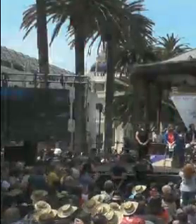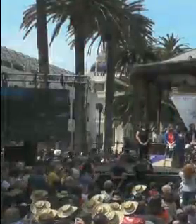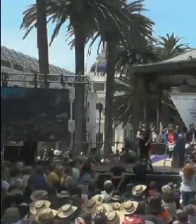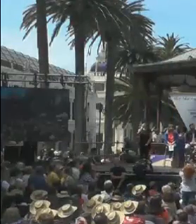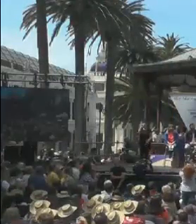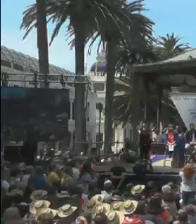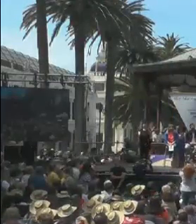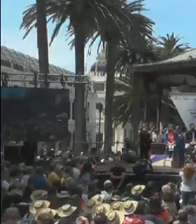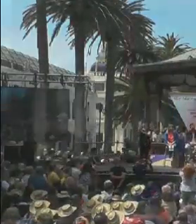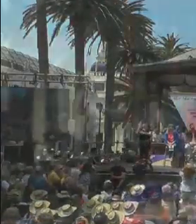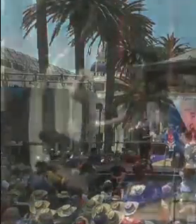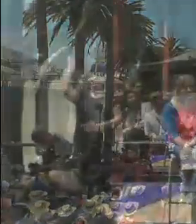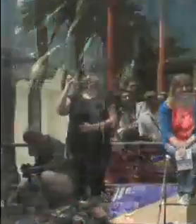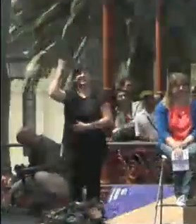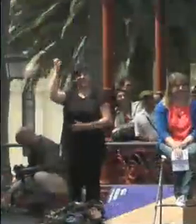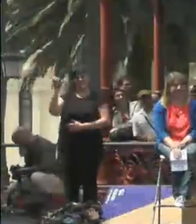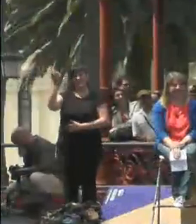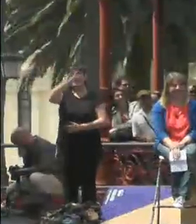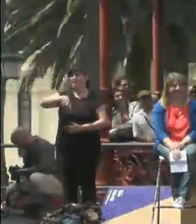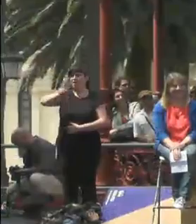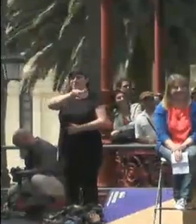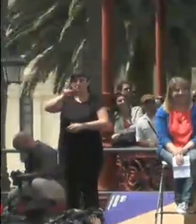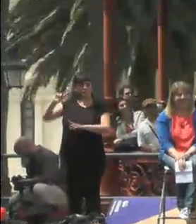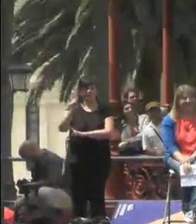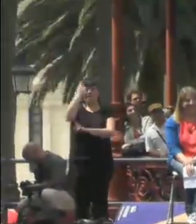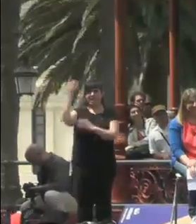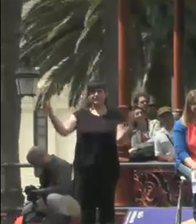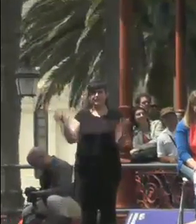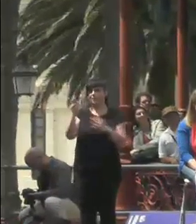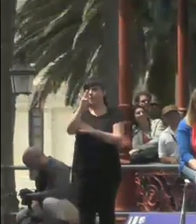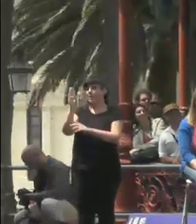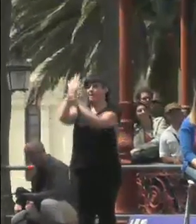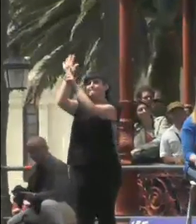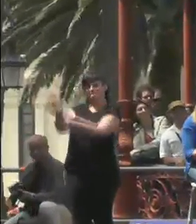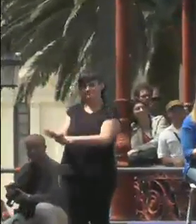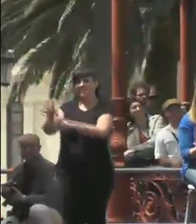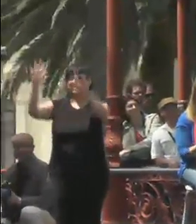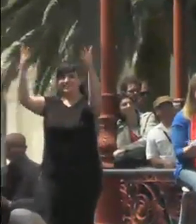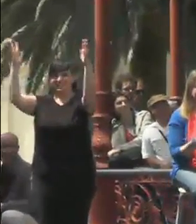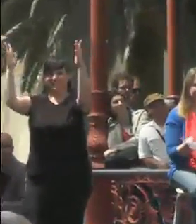Bos días, Coruña, imos gañar ao Partido Popular.